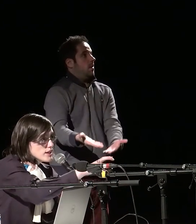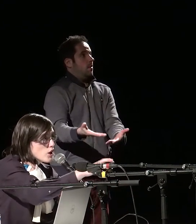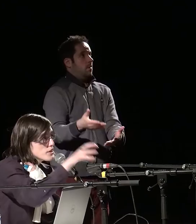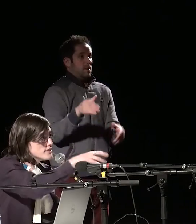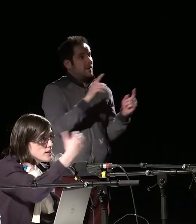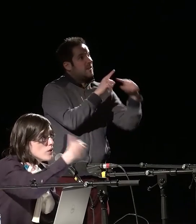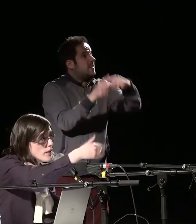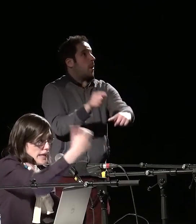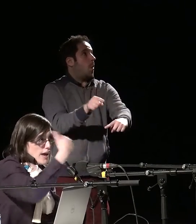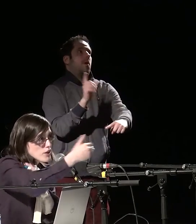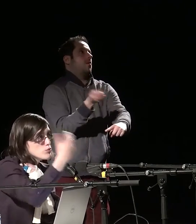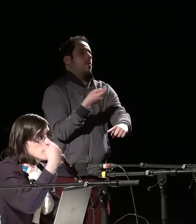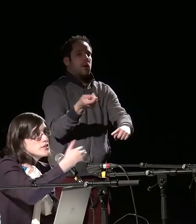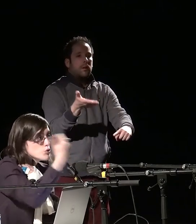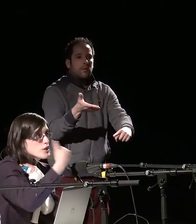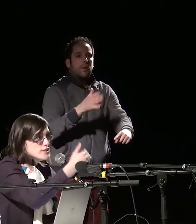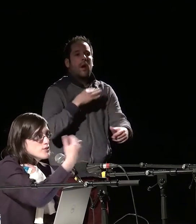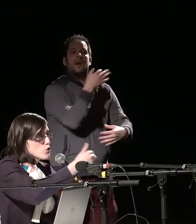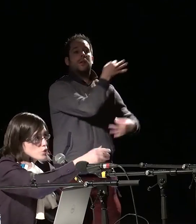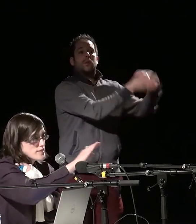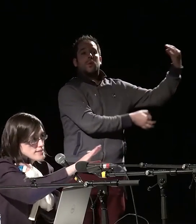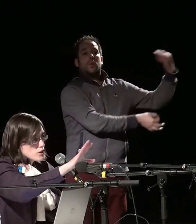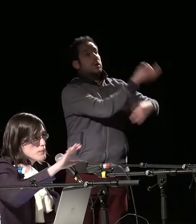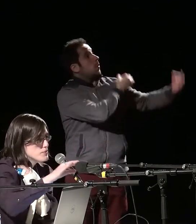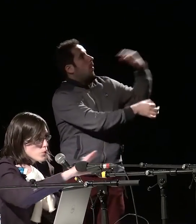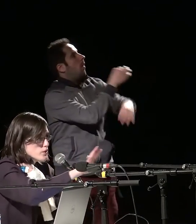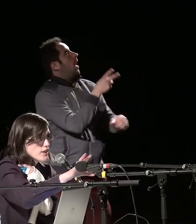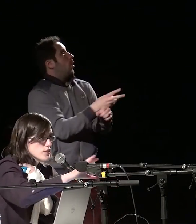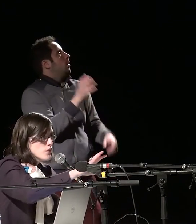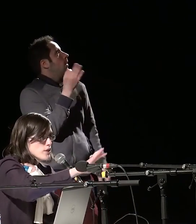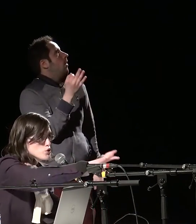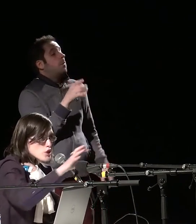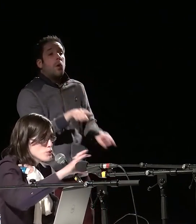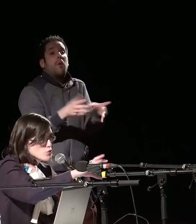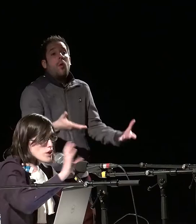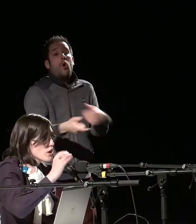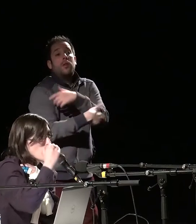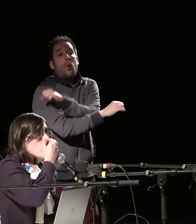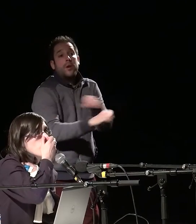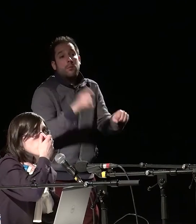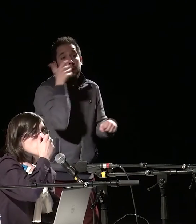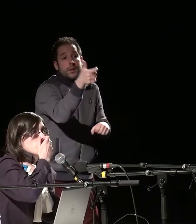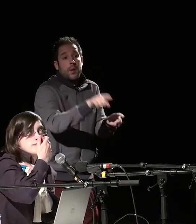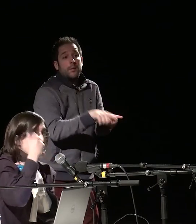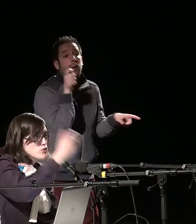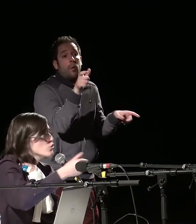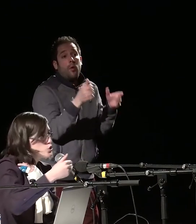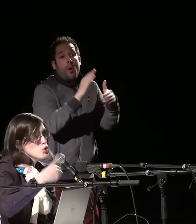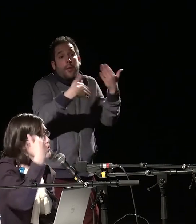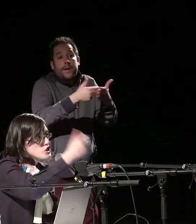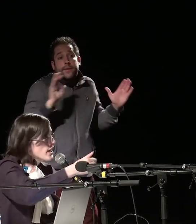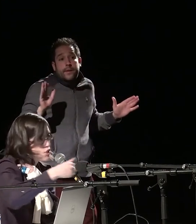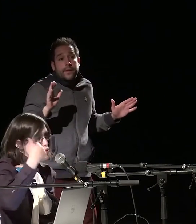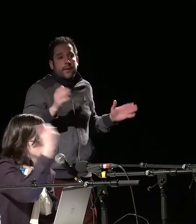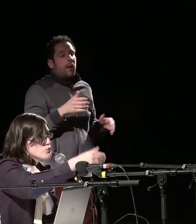qui était désigné comme et qui était avec tout un discours qui disait ils sont dangereux. Enfin, c'est exactement le même discours qu'on a avec les terroristes. Hein, vous changez le mot juste. Qui disait ils sont